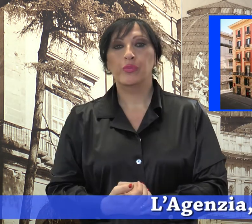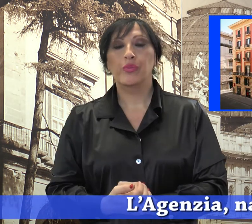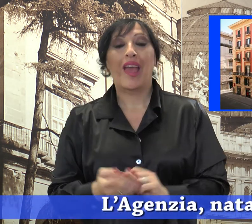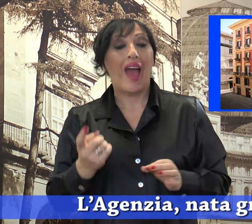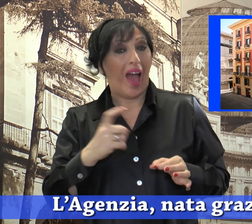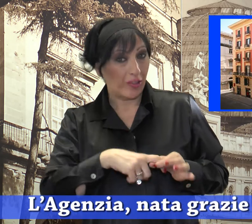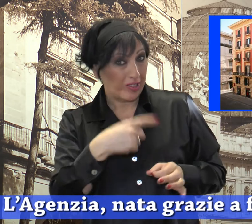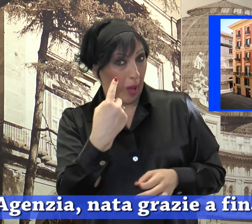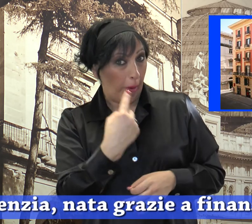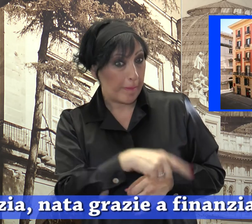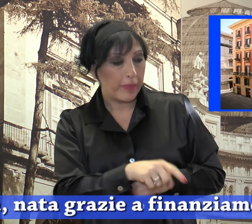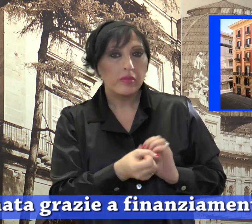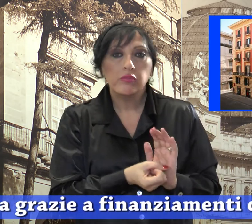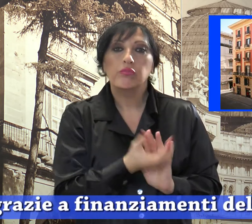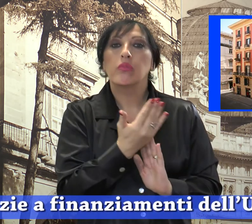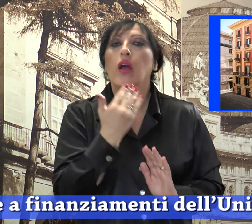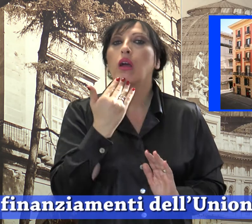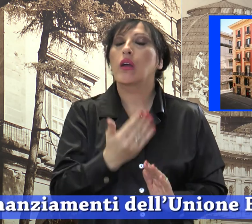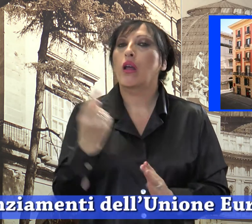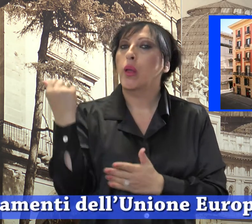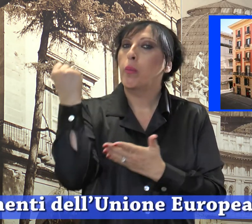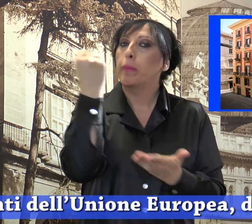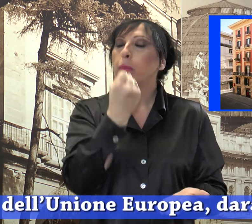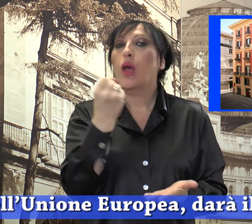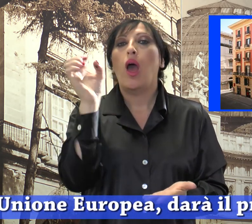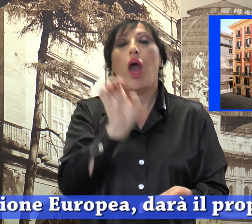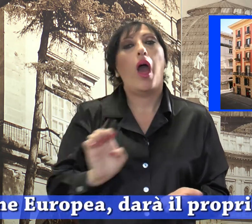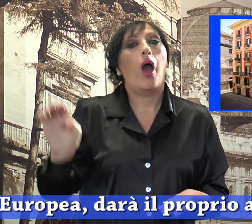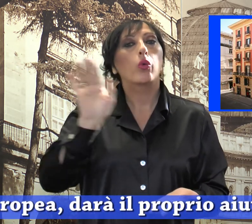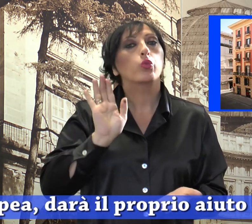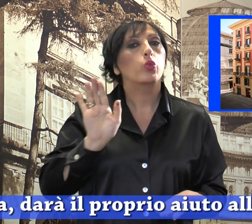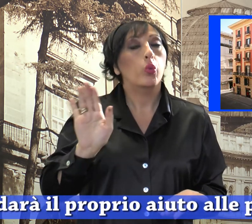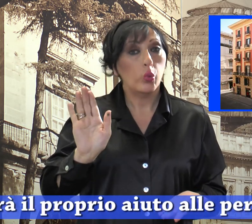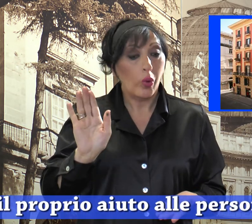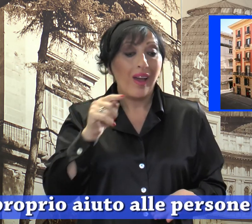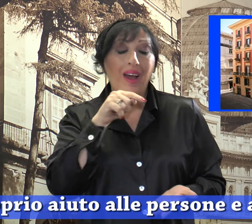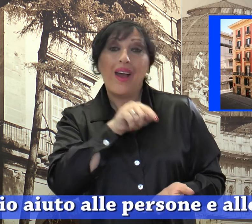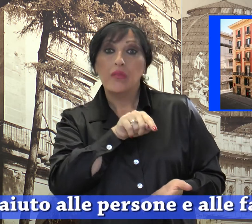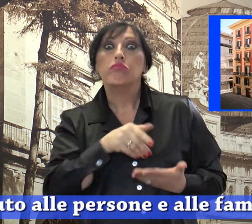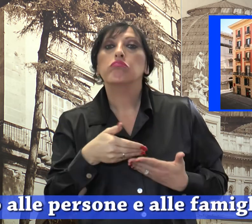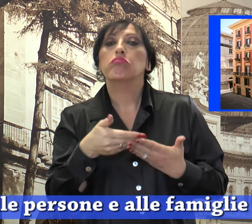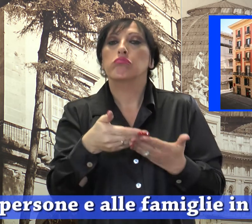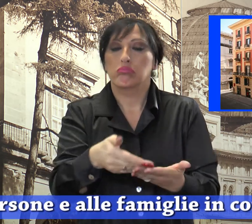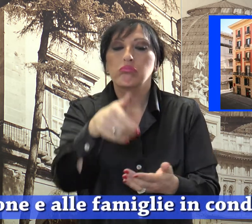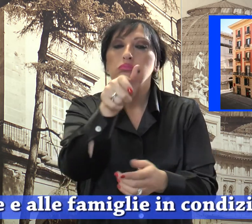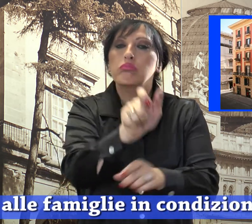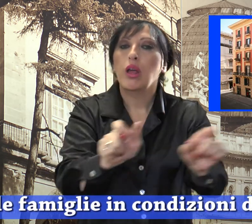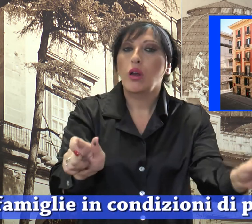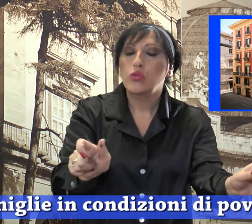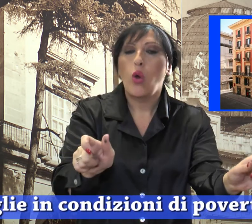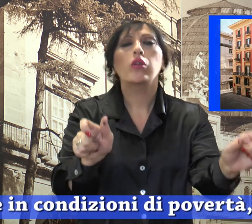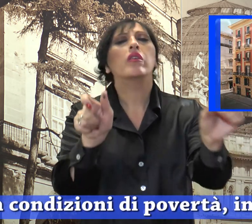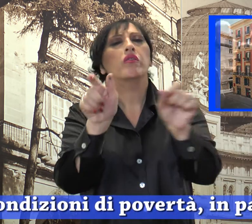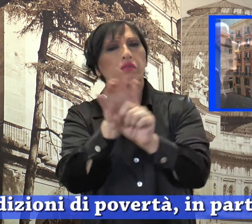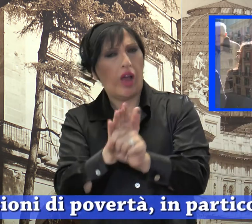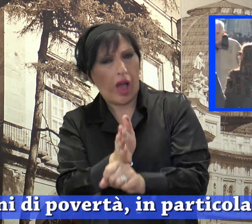L'agenzia, nata grazie a finanziamenti dell'Unione Europea, darà il proprio aiuto alle persone e alle famiglie